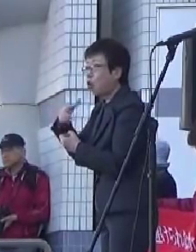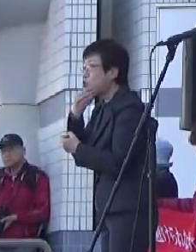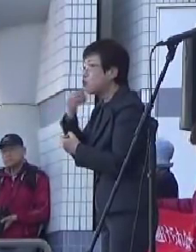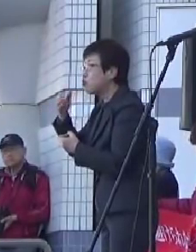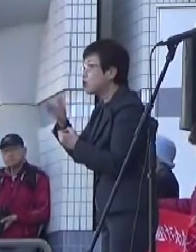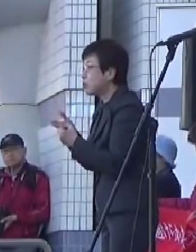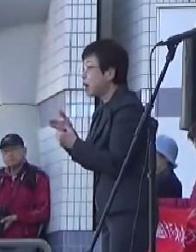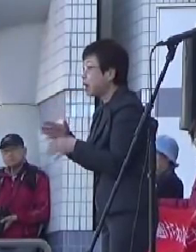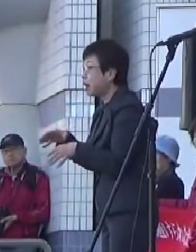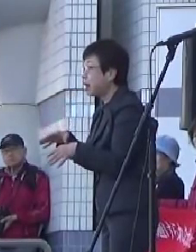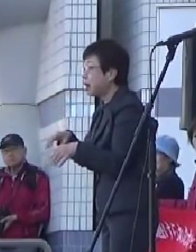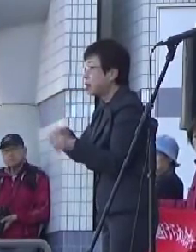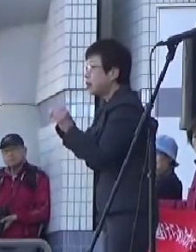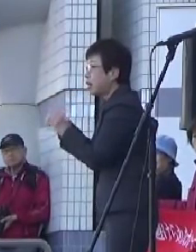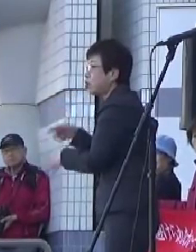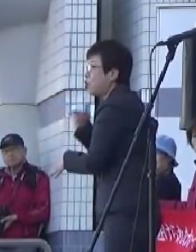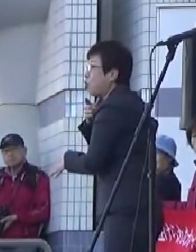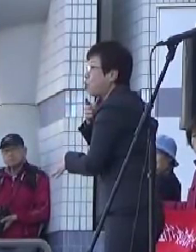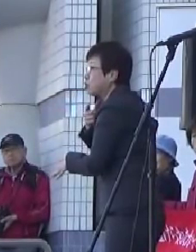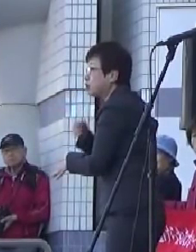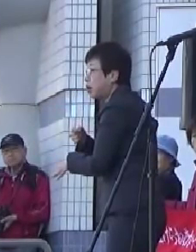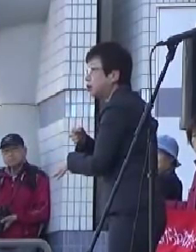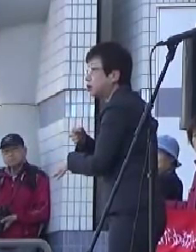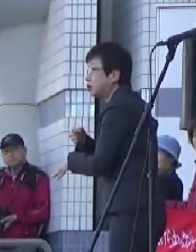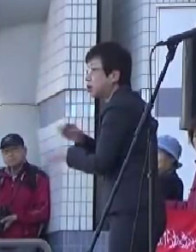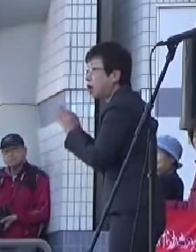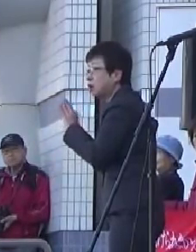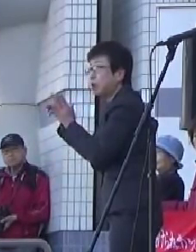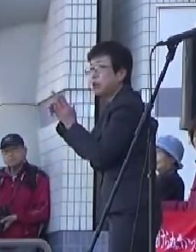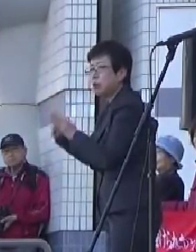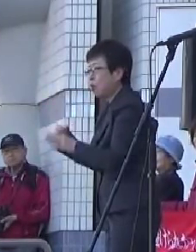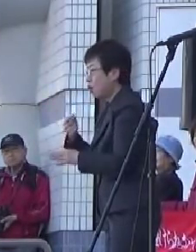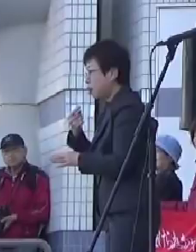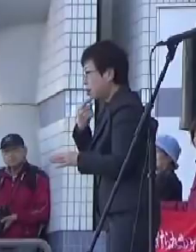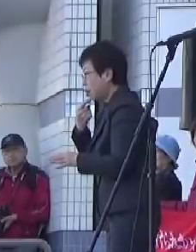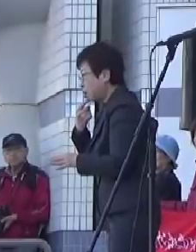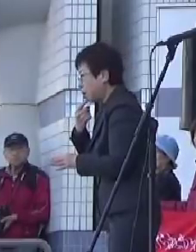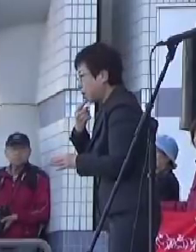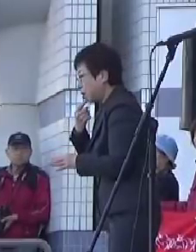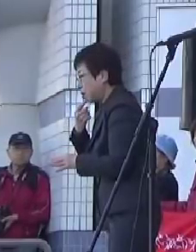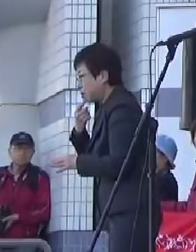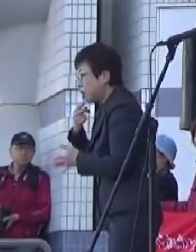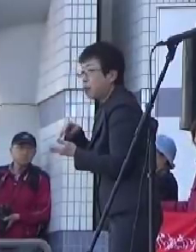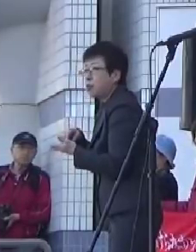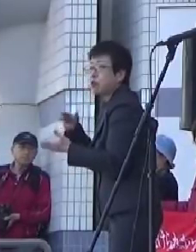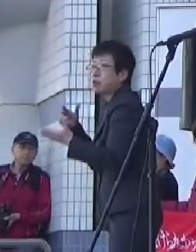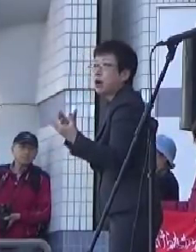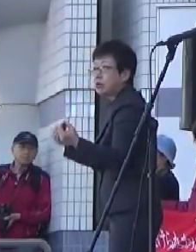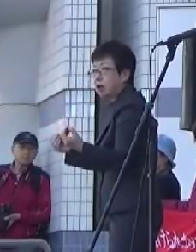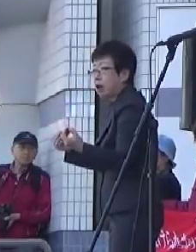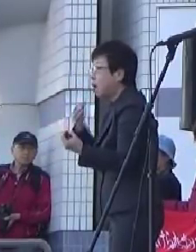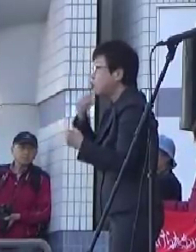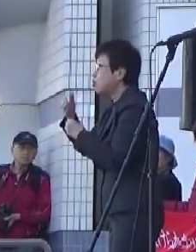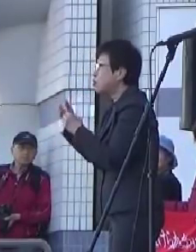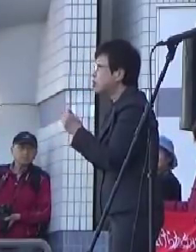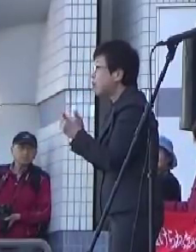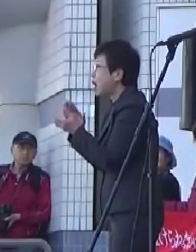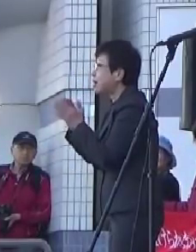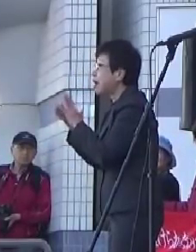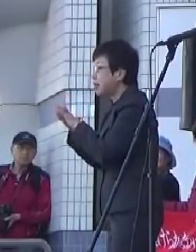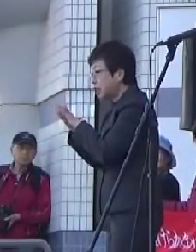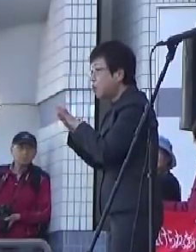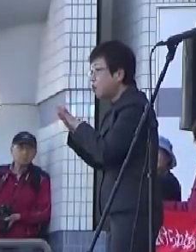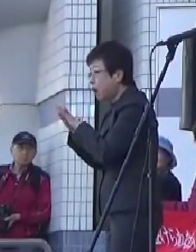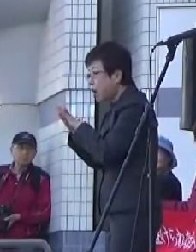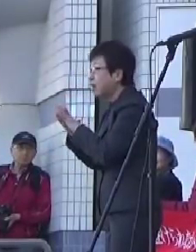っていう動きが始まった時もあまりにも理不尽でびっくりしました。福島県には今3000台の